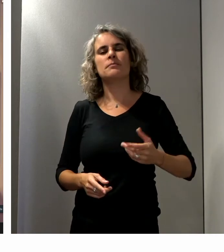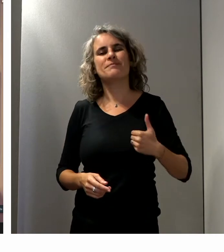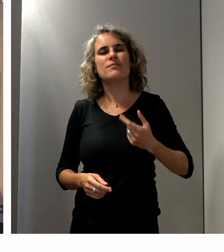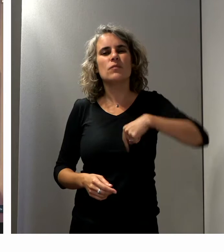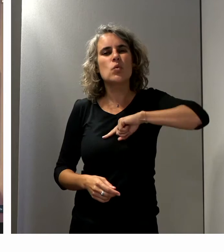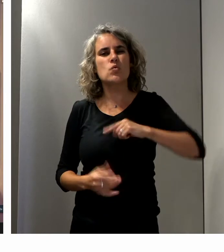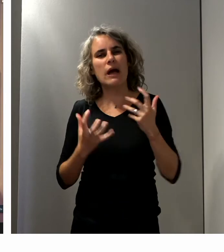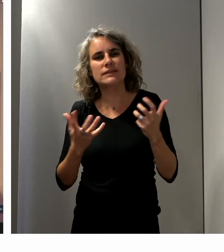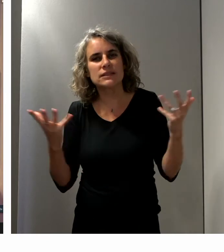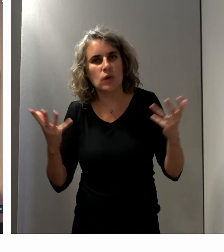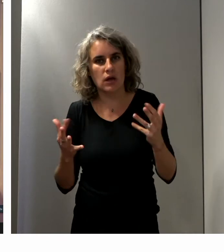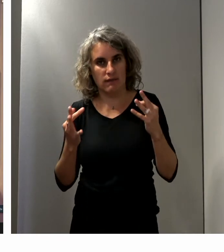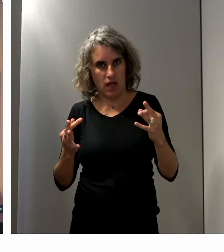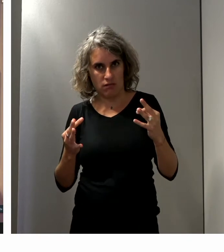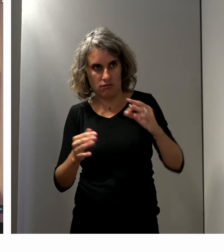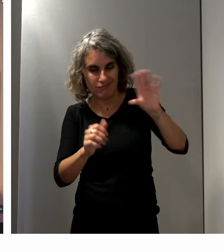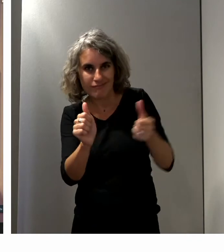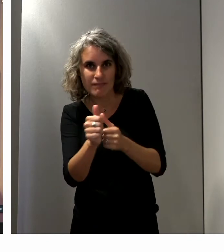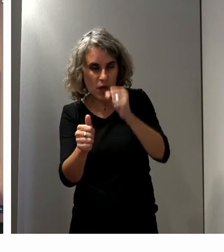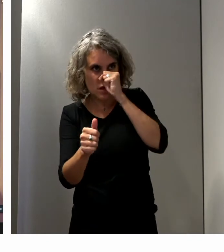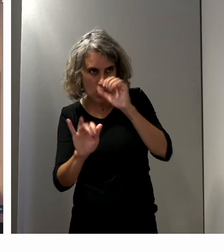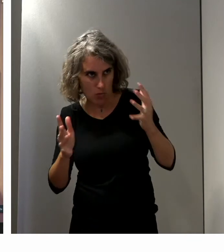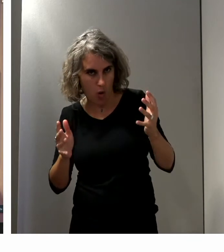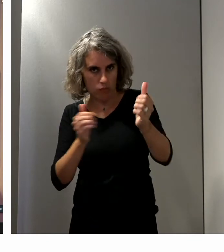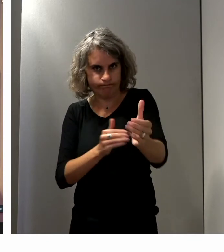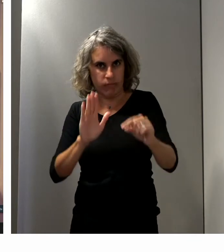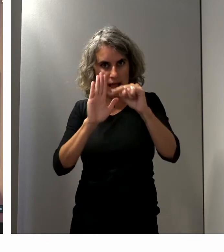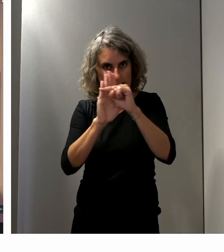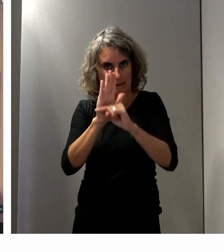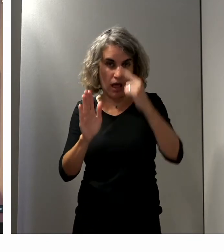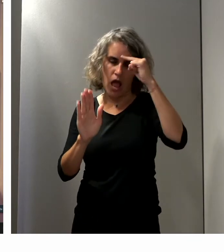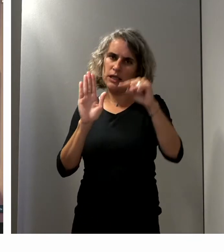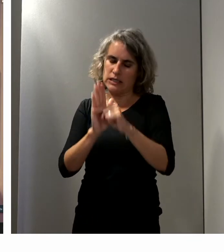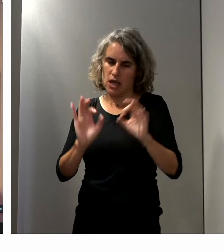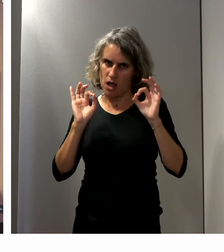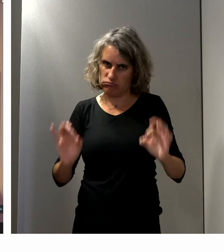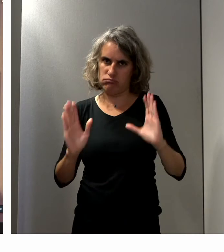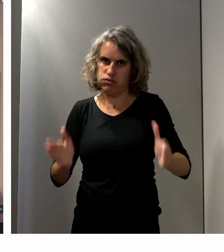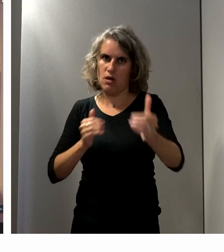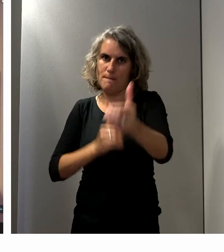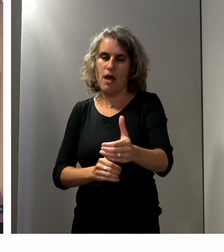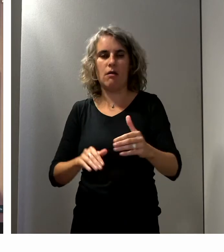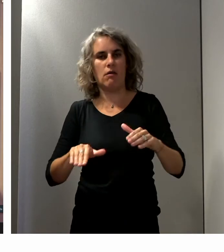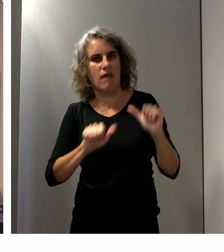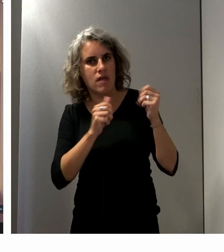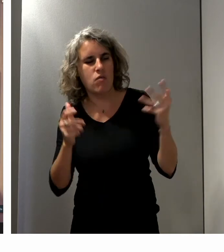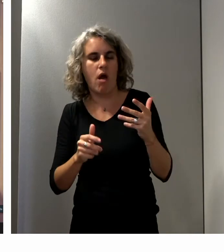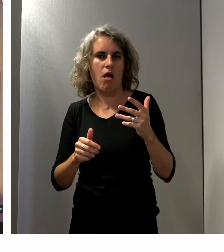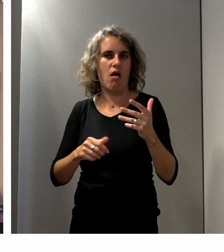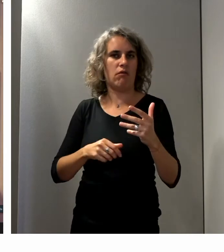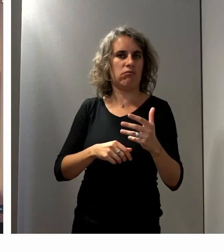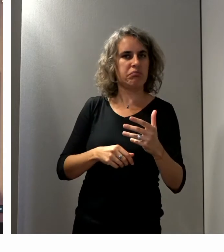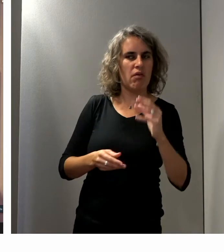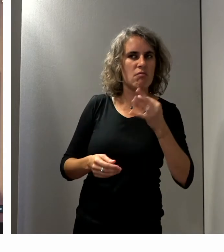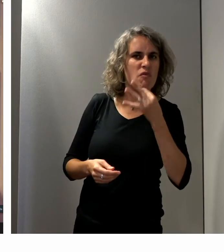comment encadrer les pratiques de façon éthique pour éviter tout abus, discrimination ou même des violences.